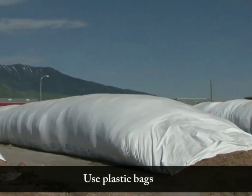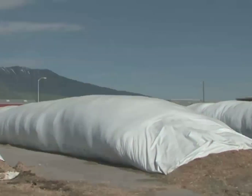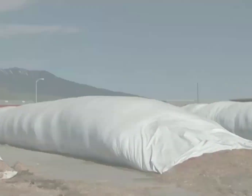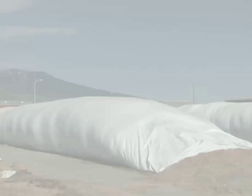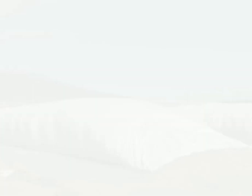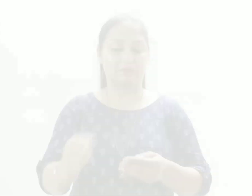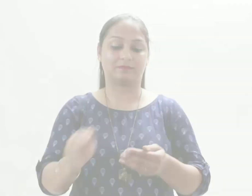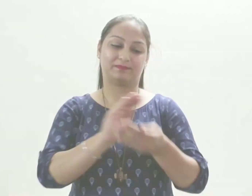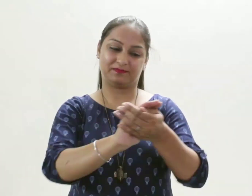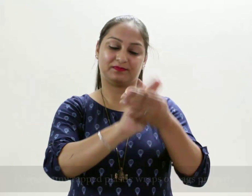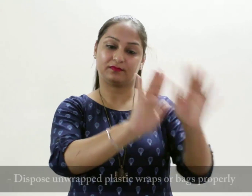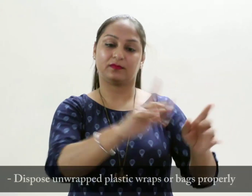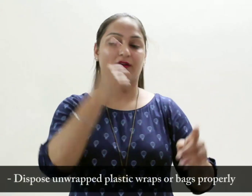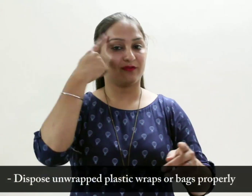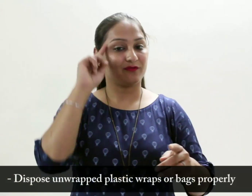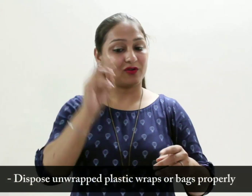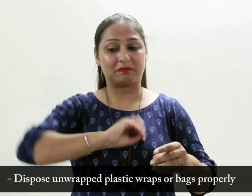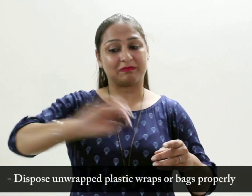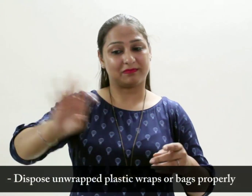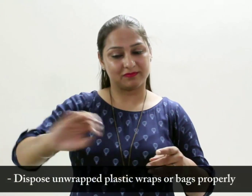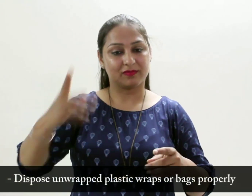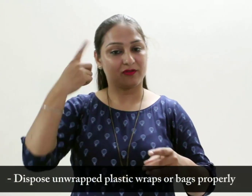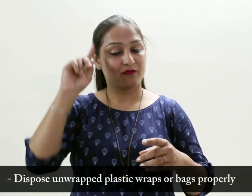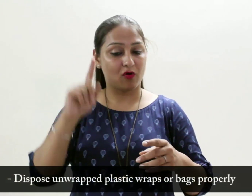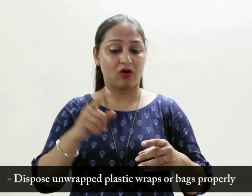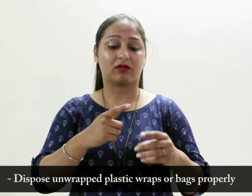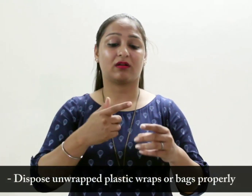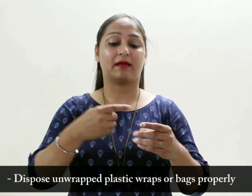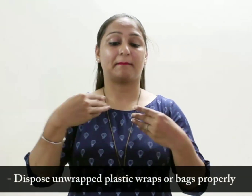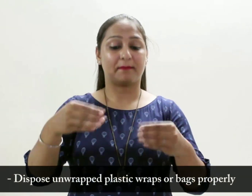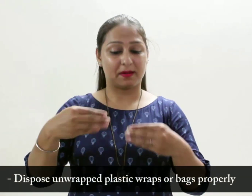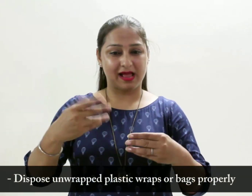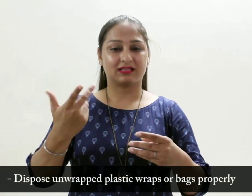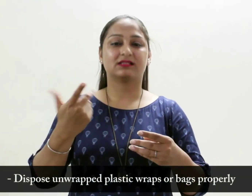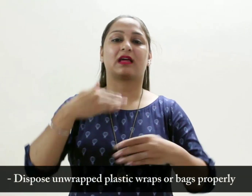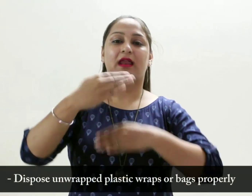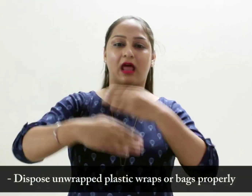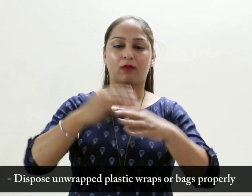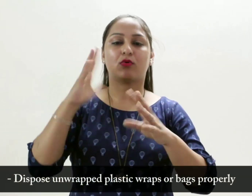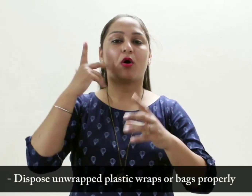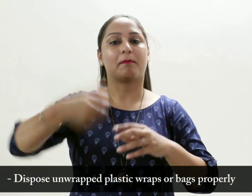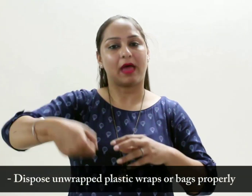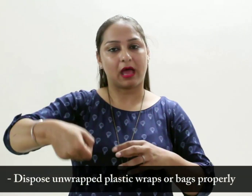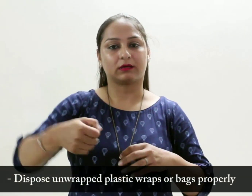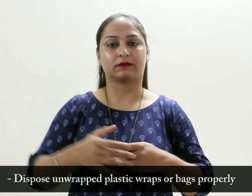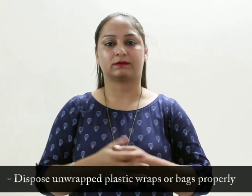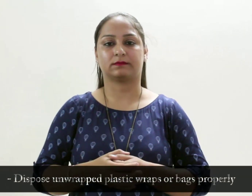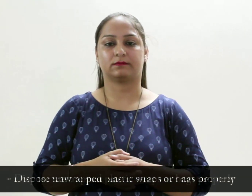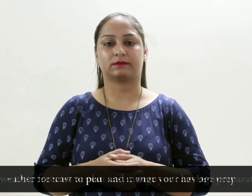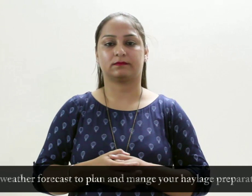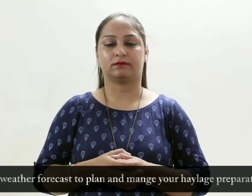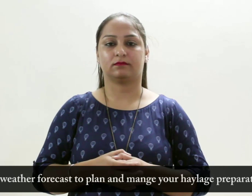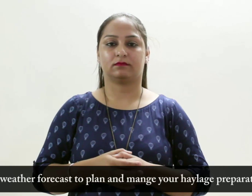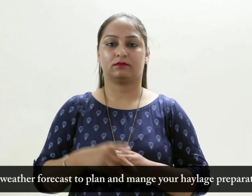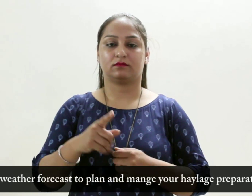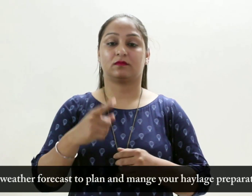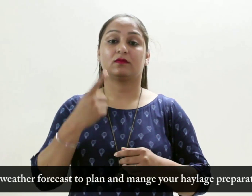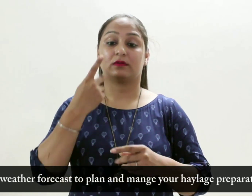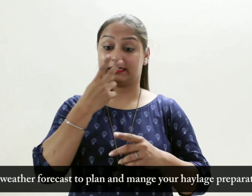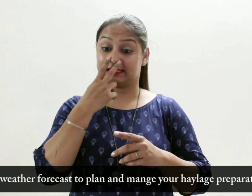ठीक से बैग के लिए ऊपरी वृत्त प्लास्टिक लपेटता है। मौसम की भविष्यवाणी का उपयोग करें